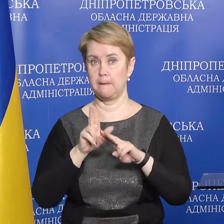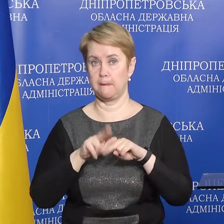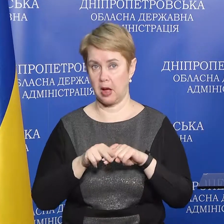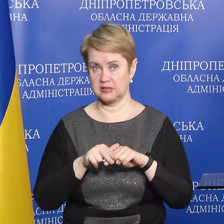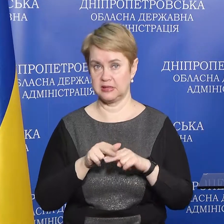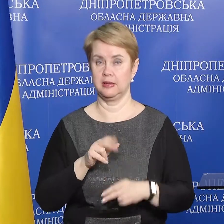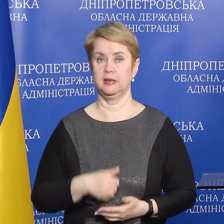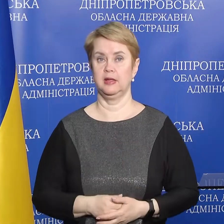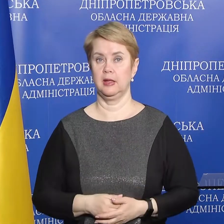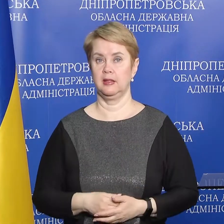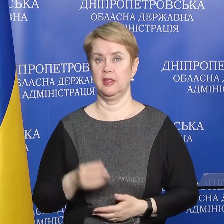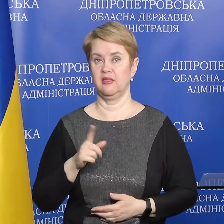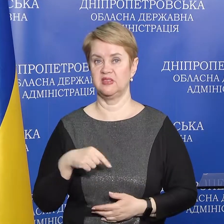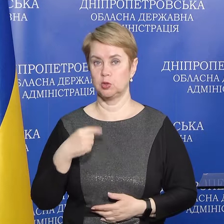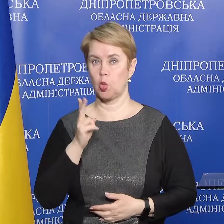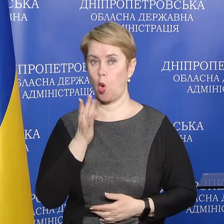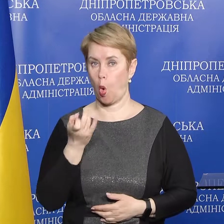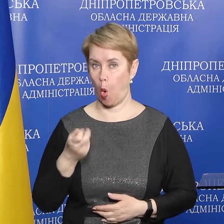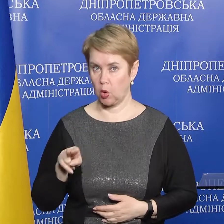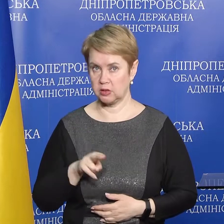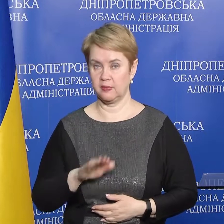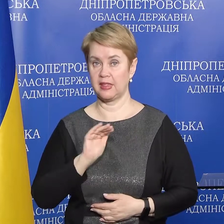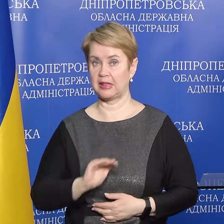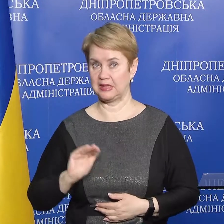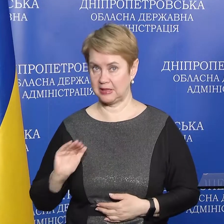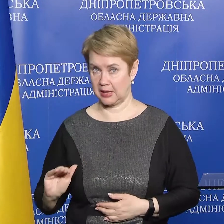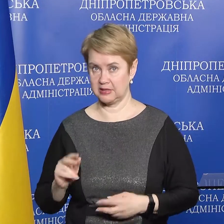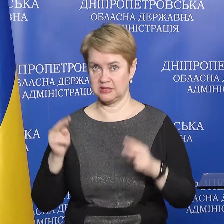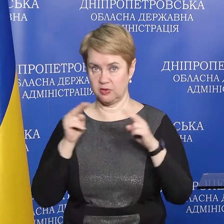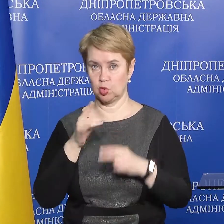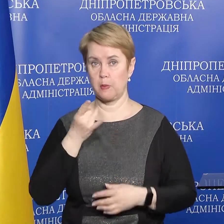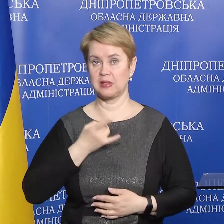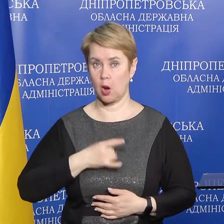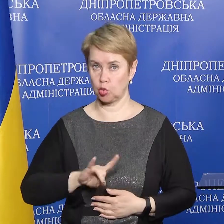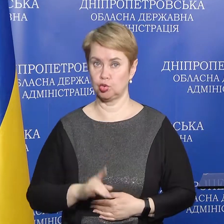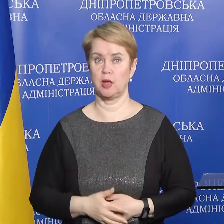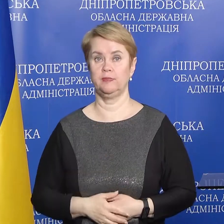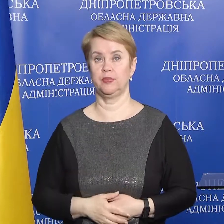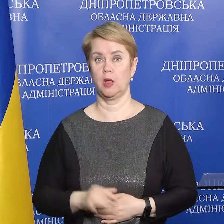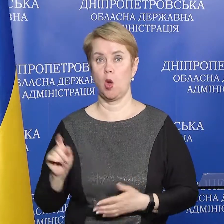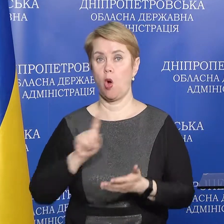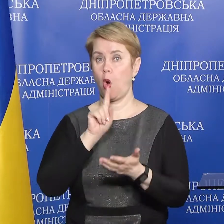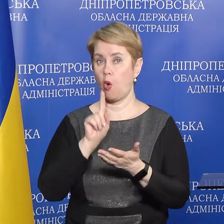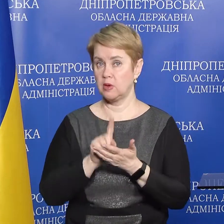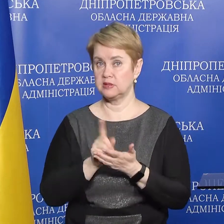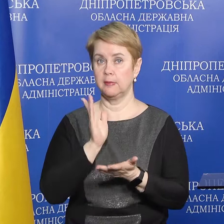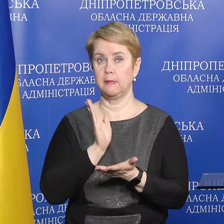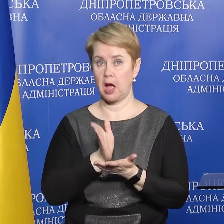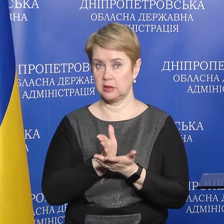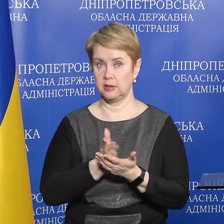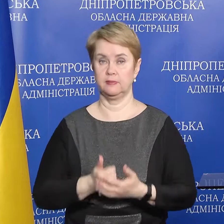паспорт, ідентифікаційний код на дітей, свідоцтво про народження і обов'язково